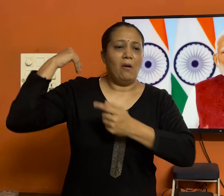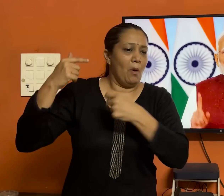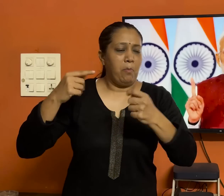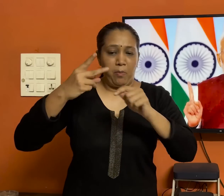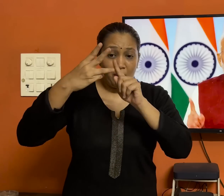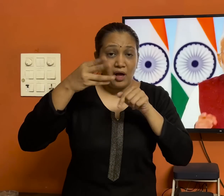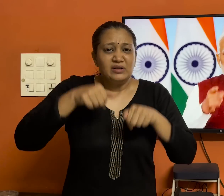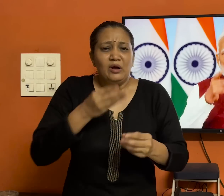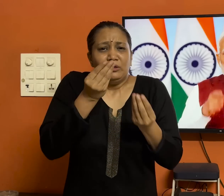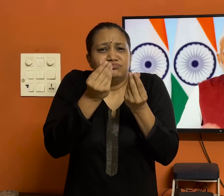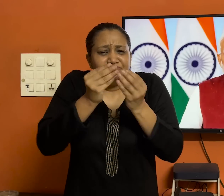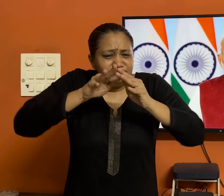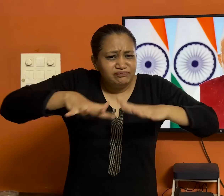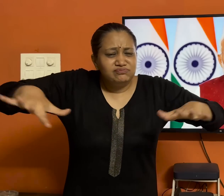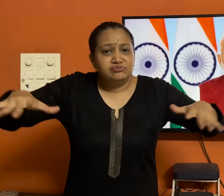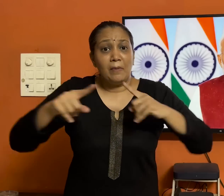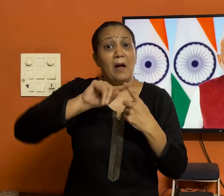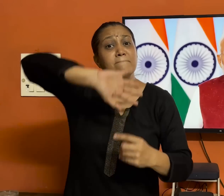हमने रेगिस्तानों और पहाड़ों में